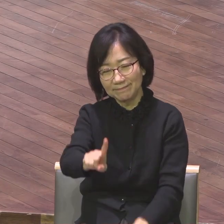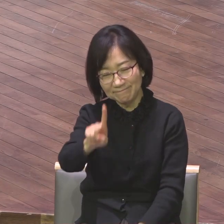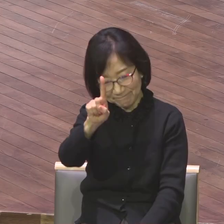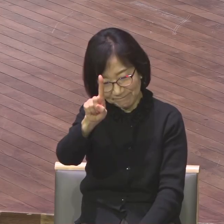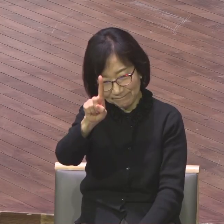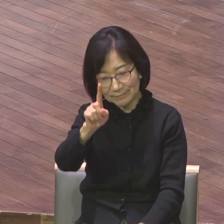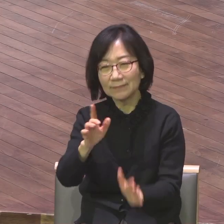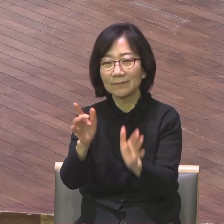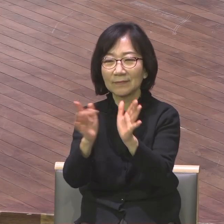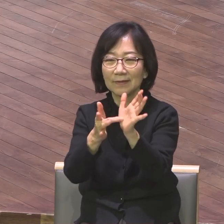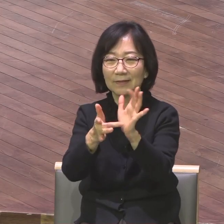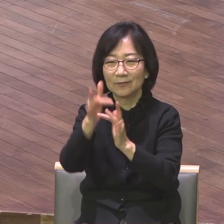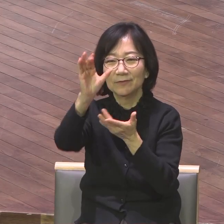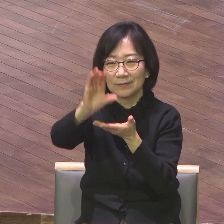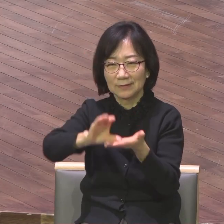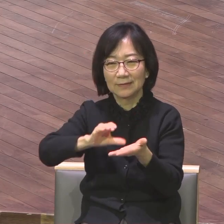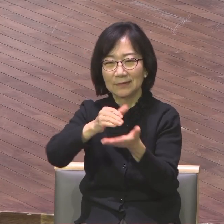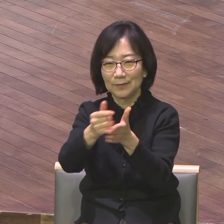그리스도 믿는 거예요.